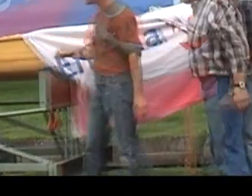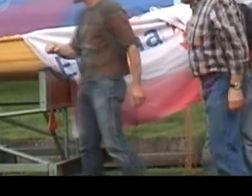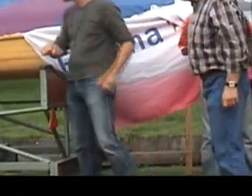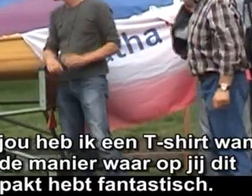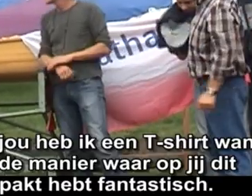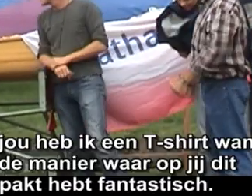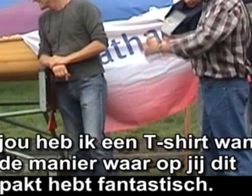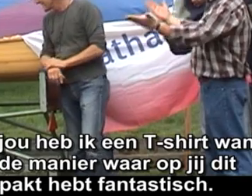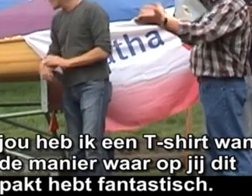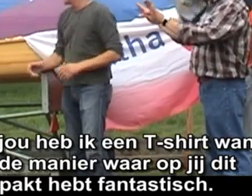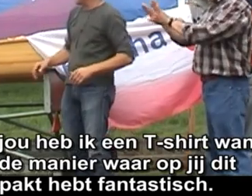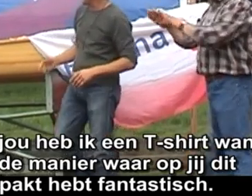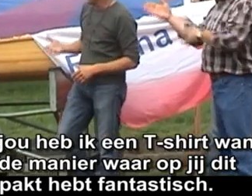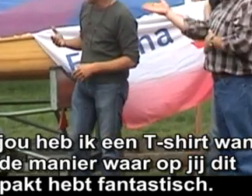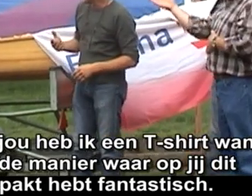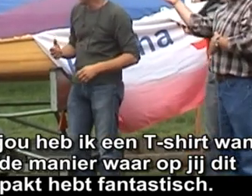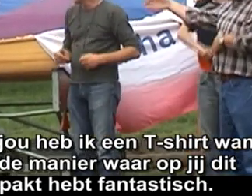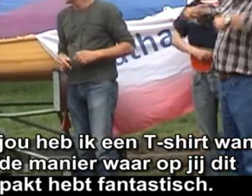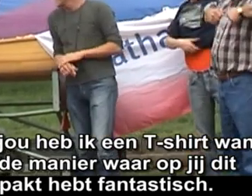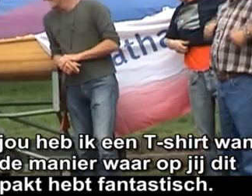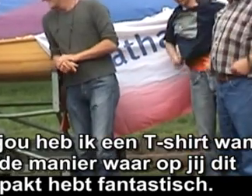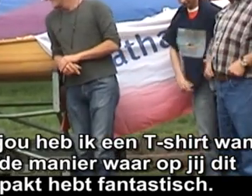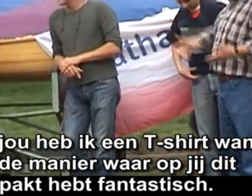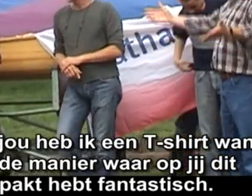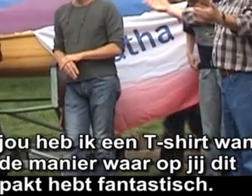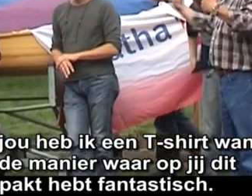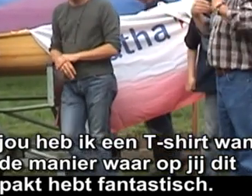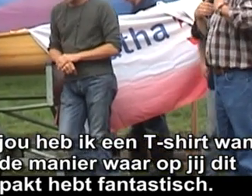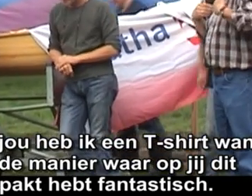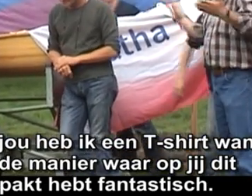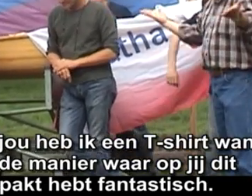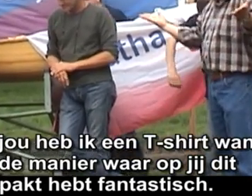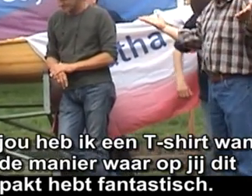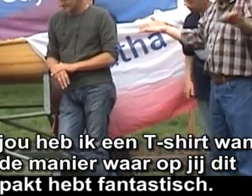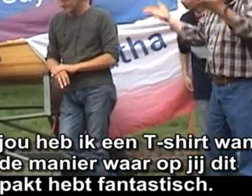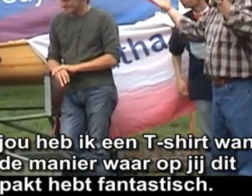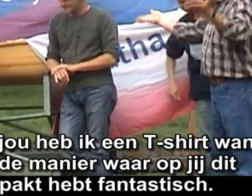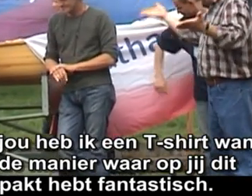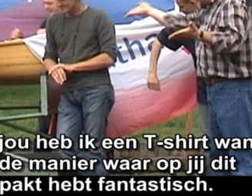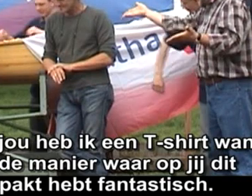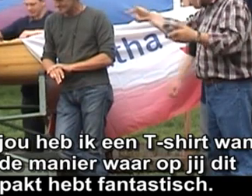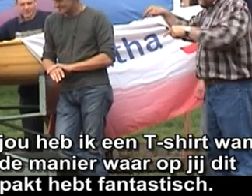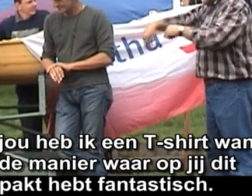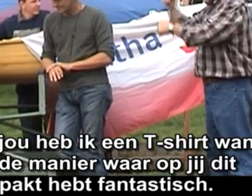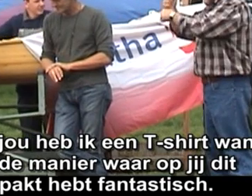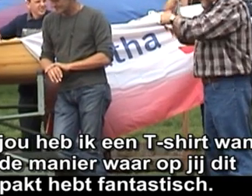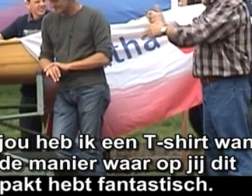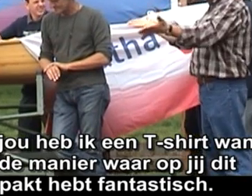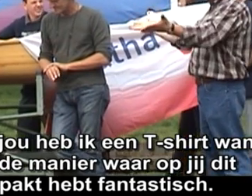Maar ook voor jou heb ik een shirt. Want ik vind het de manier waarop jij dit opgepakt hebt. Hey, ik ben ook